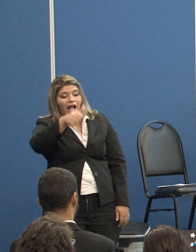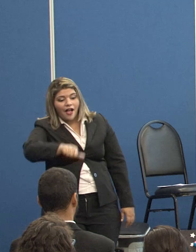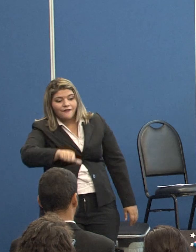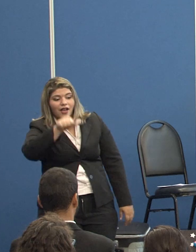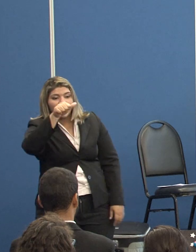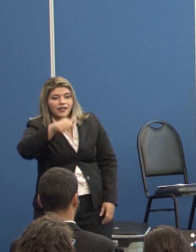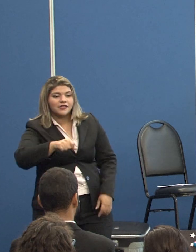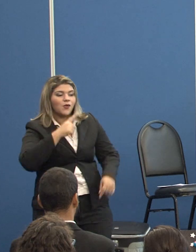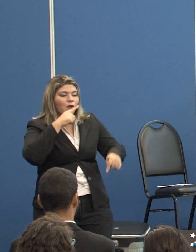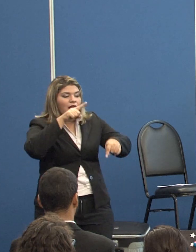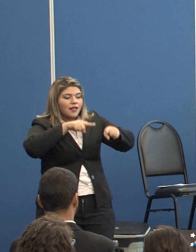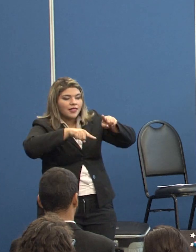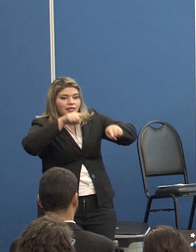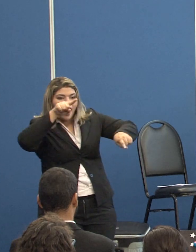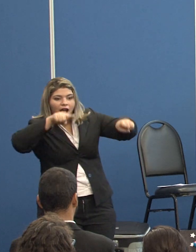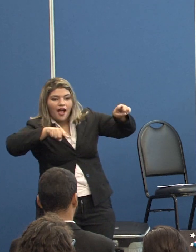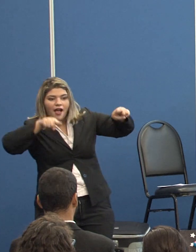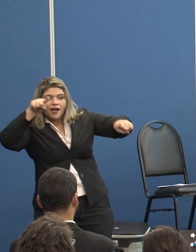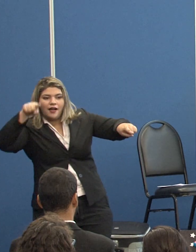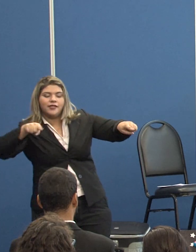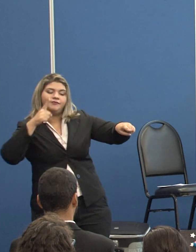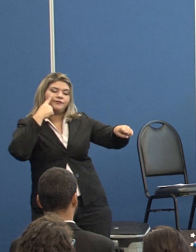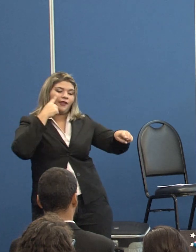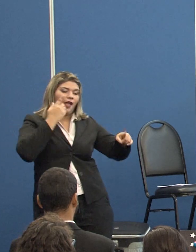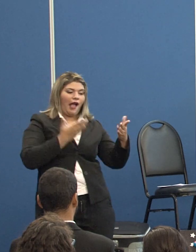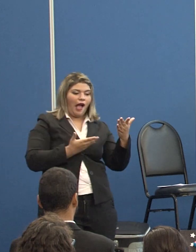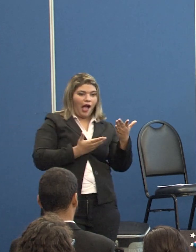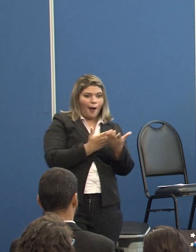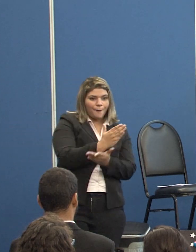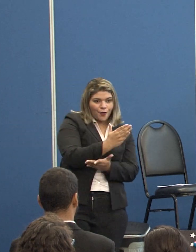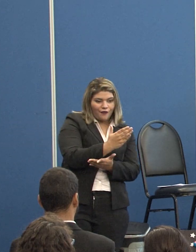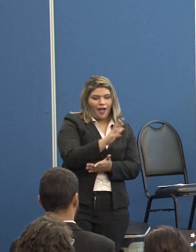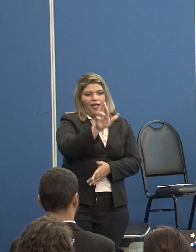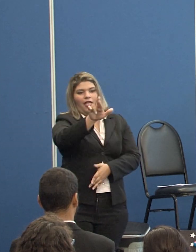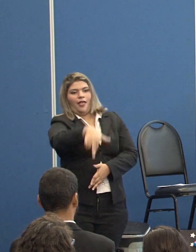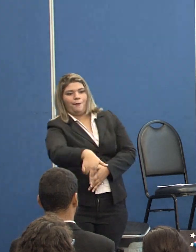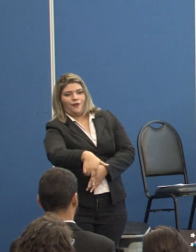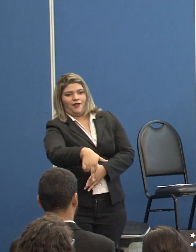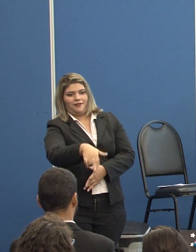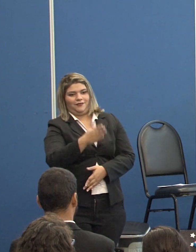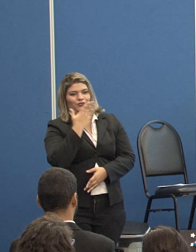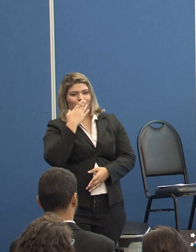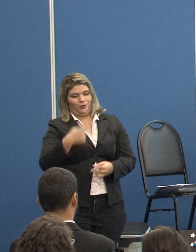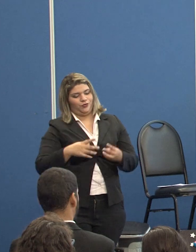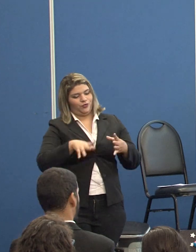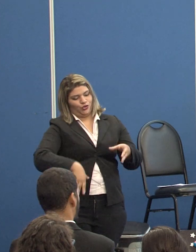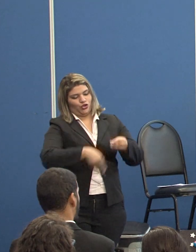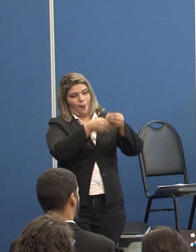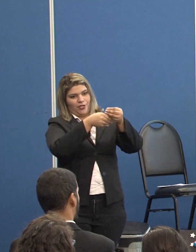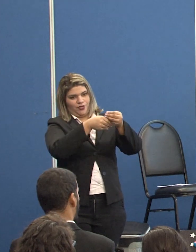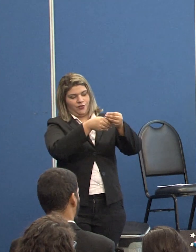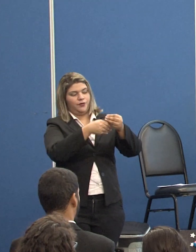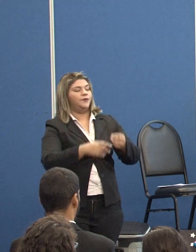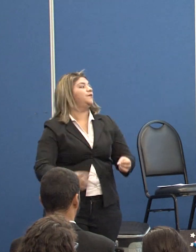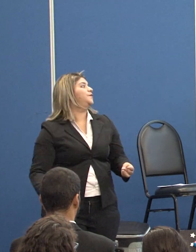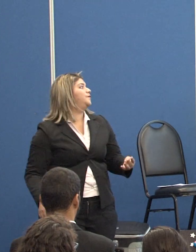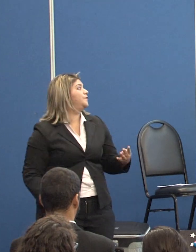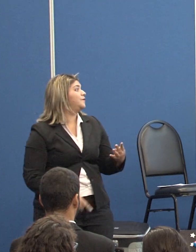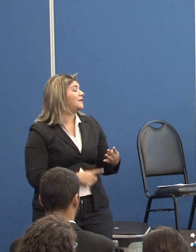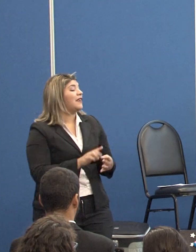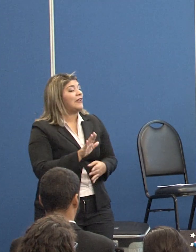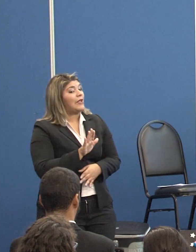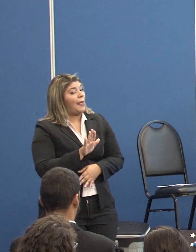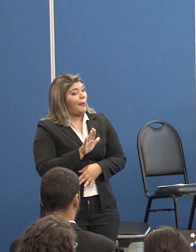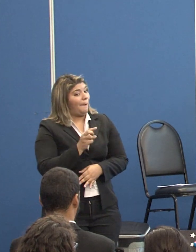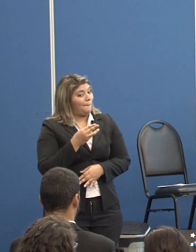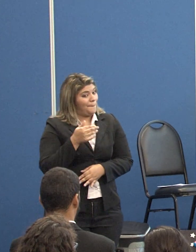classificar. É uma avaliação que vai aprovar, é uma avaliação que vai reprovar o aluno. Entretanto, eu coloco para